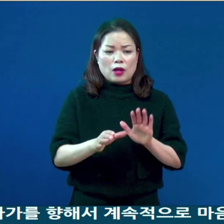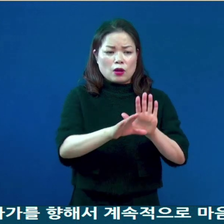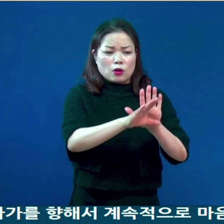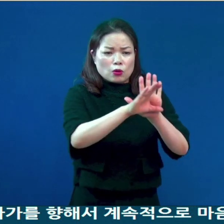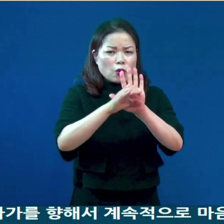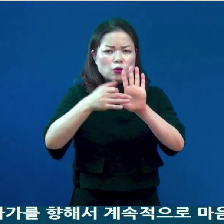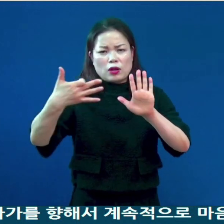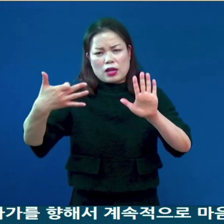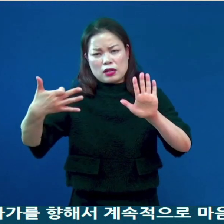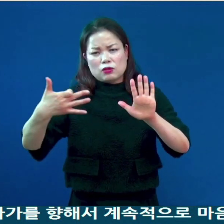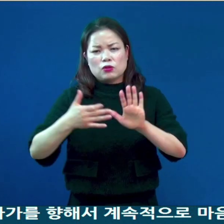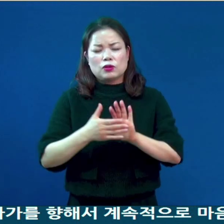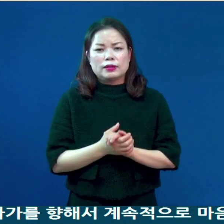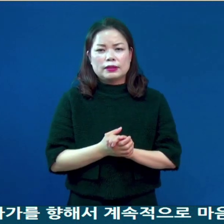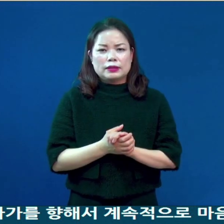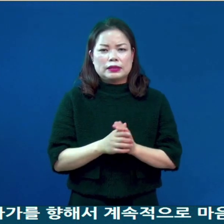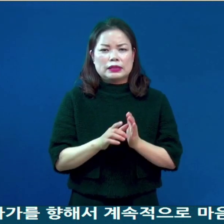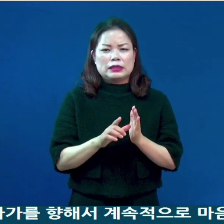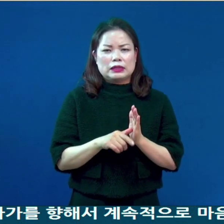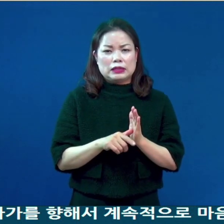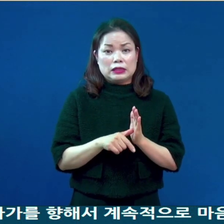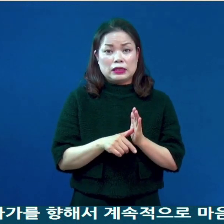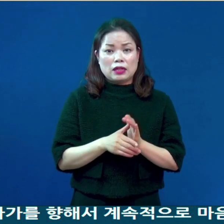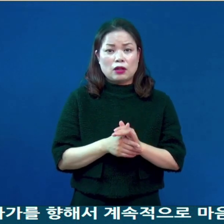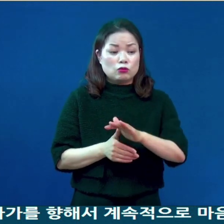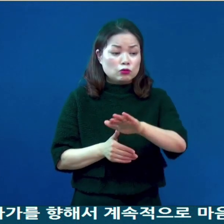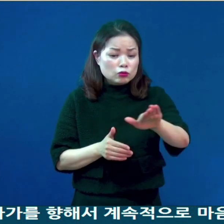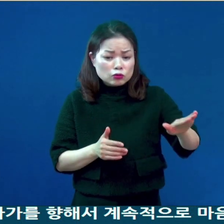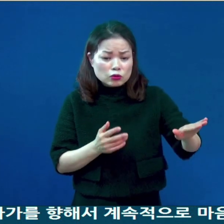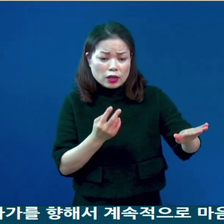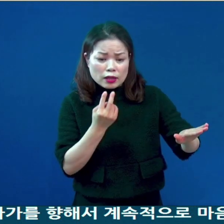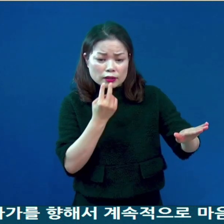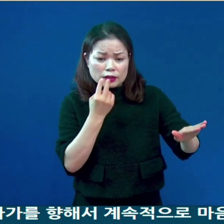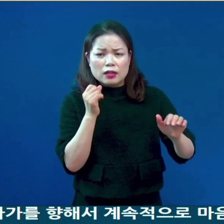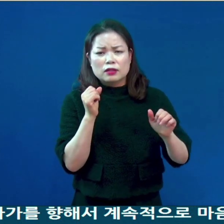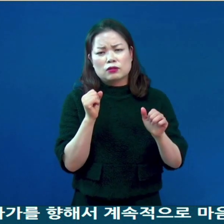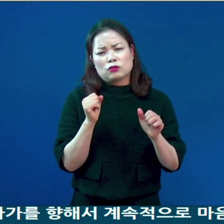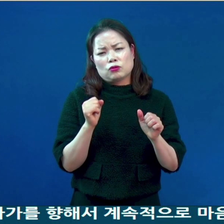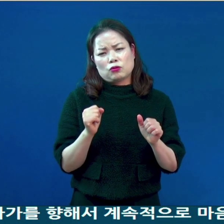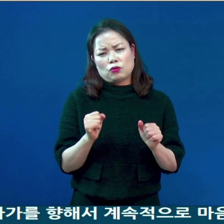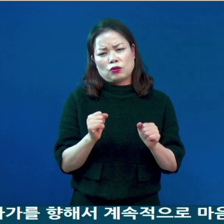코로나19의 이 시기가 우리에게 생존을